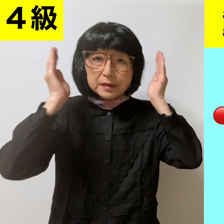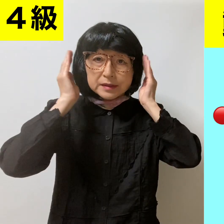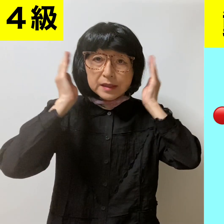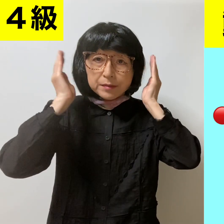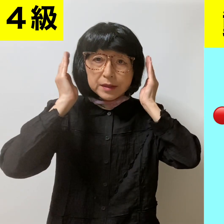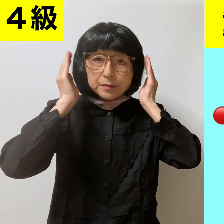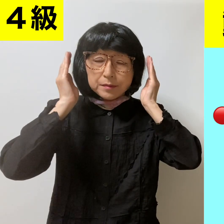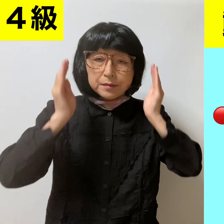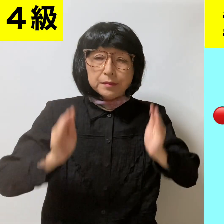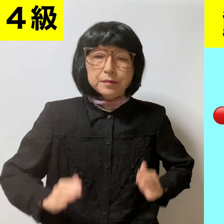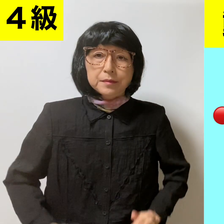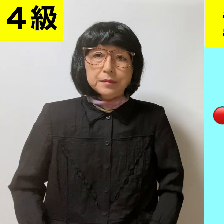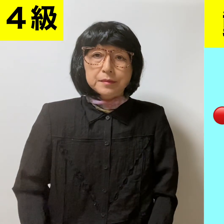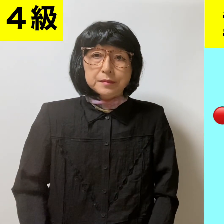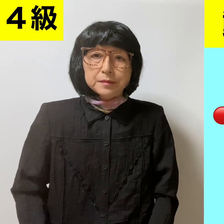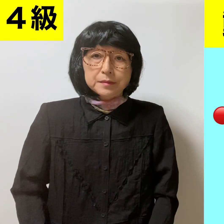セミ。